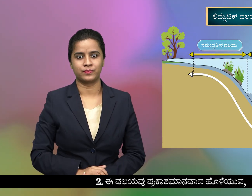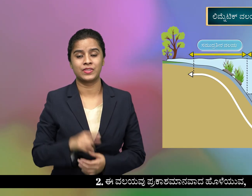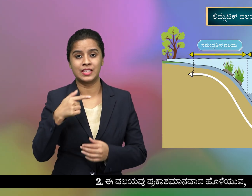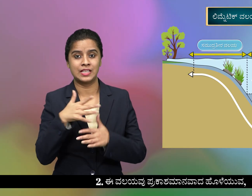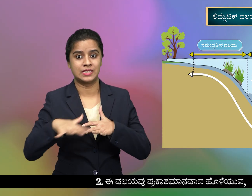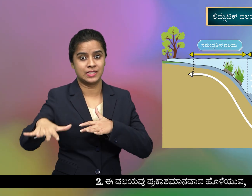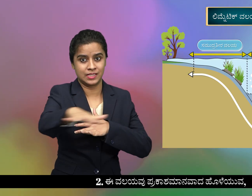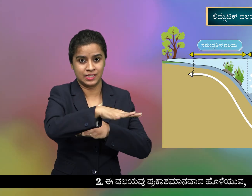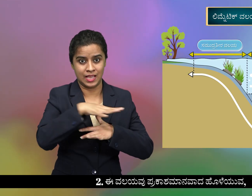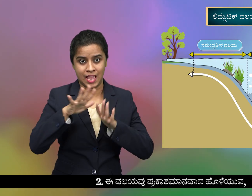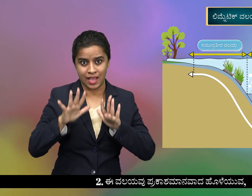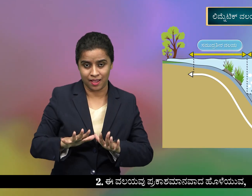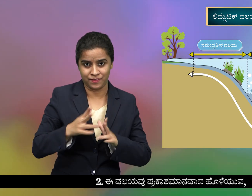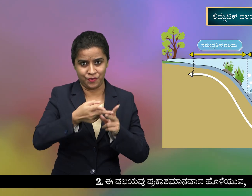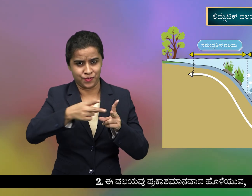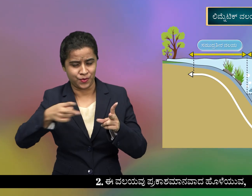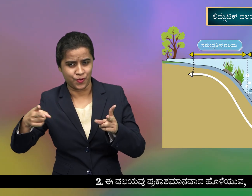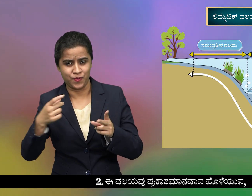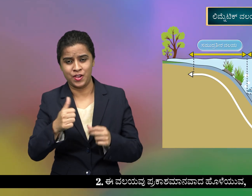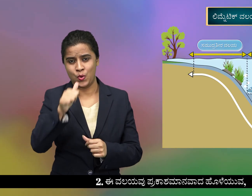2. ಈ ವಲಯವು ಪ್ರಕಾಶಮಾನವಾದ ಹೊಳೆಯುವ